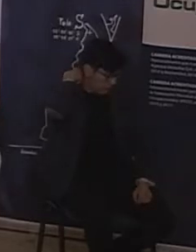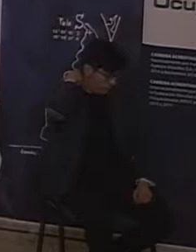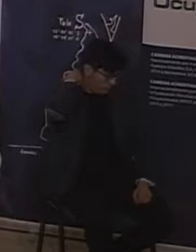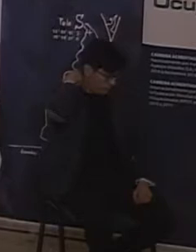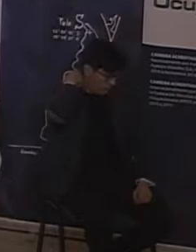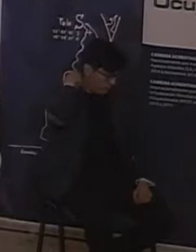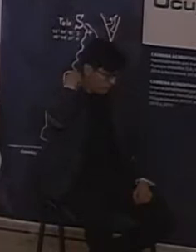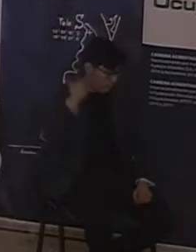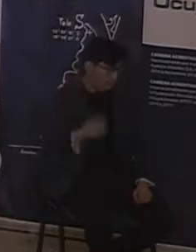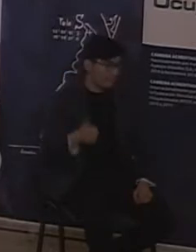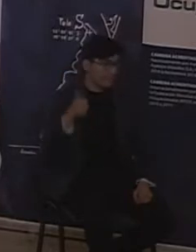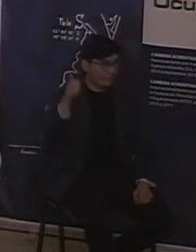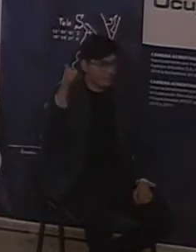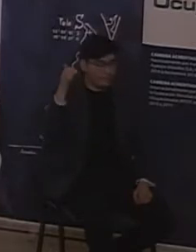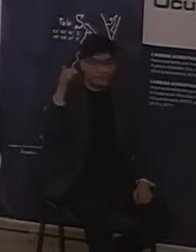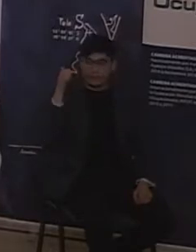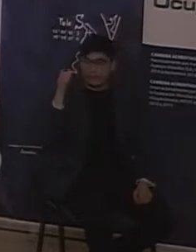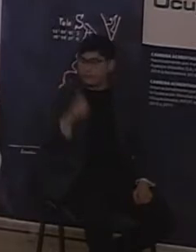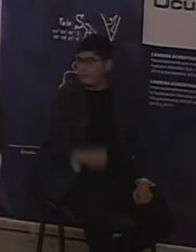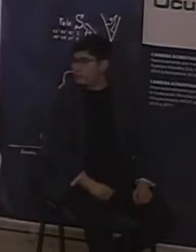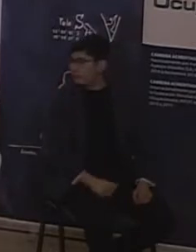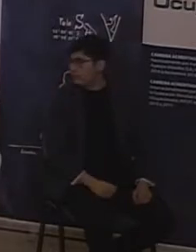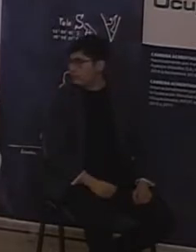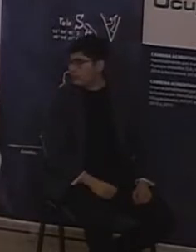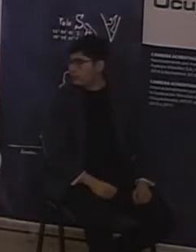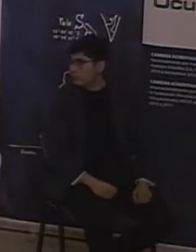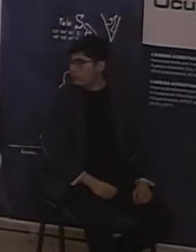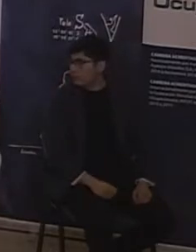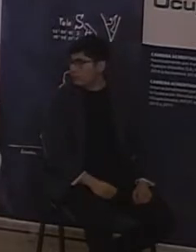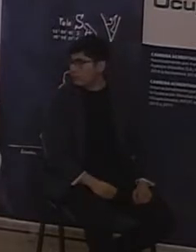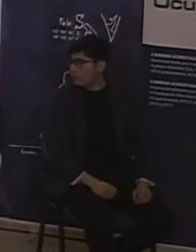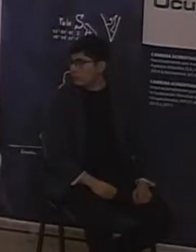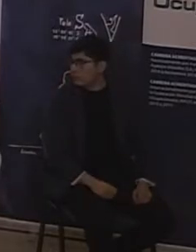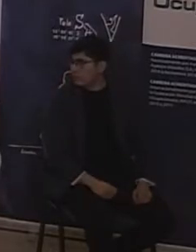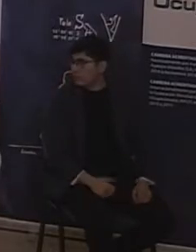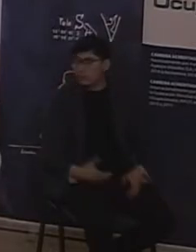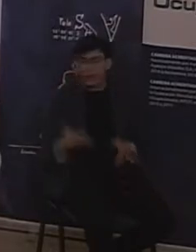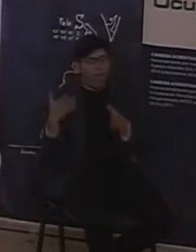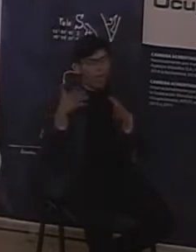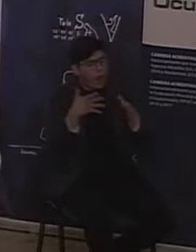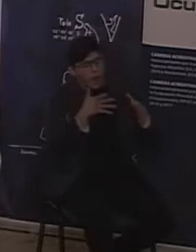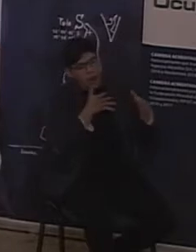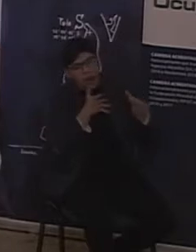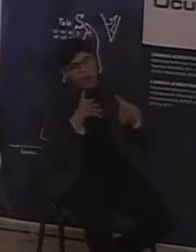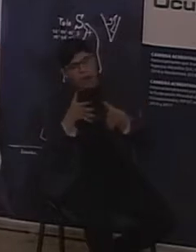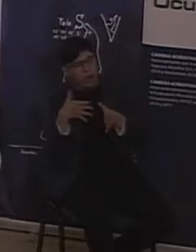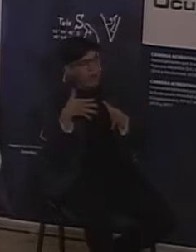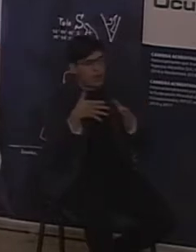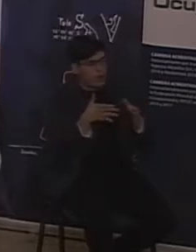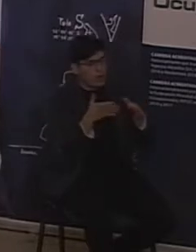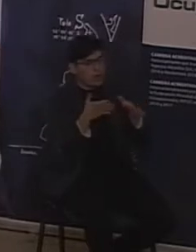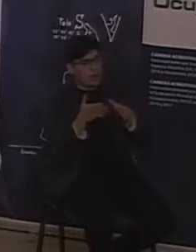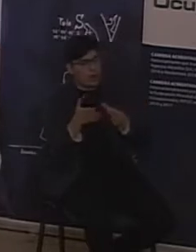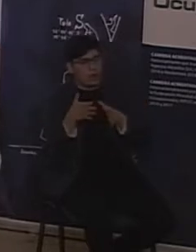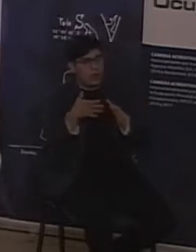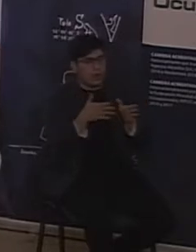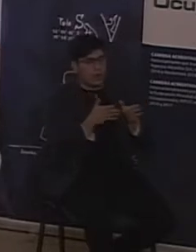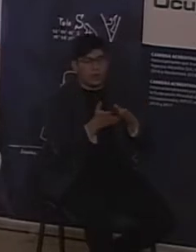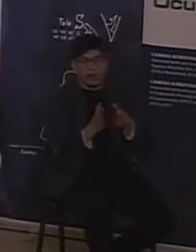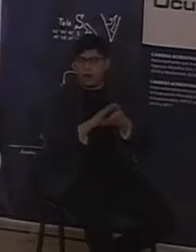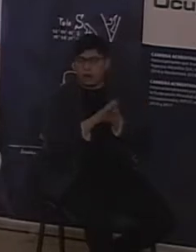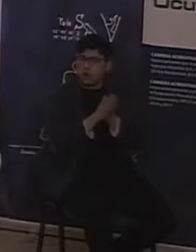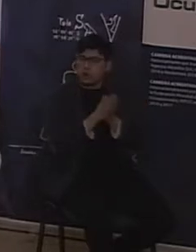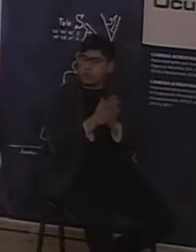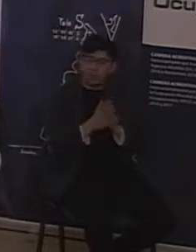en un en un intenso recorrido por las desgracias a las que las personas con discapacidad emociones sometidas a lo largo de la